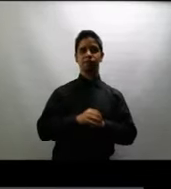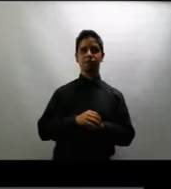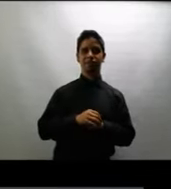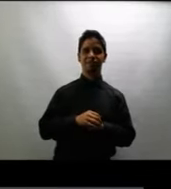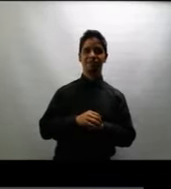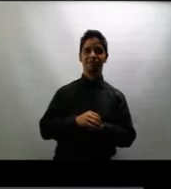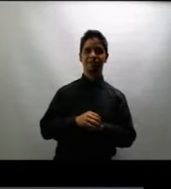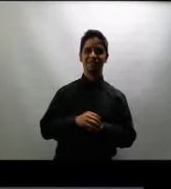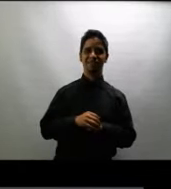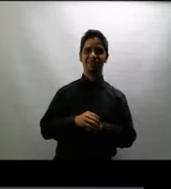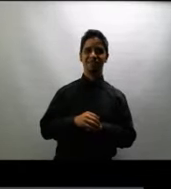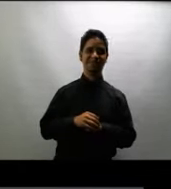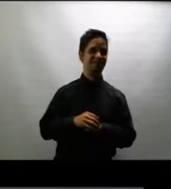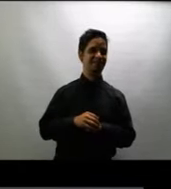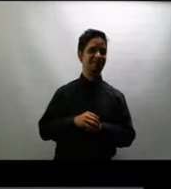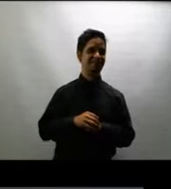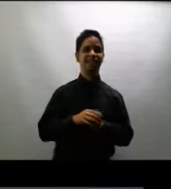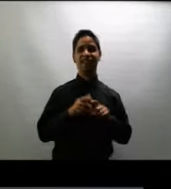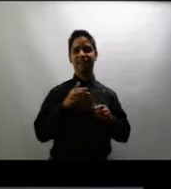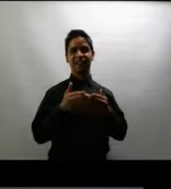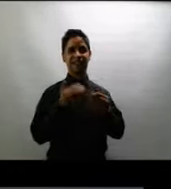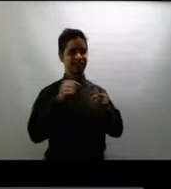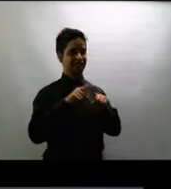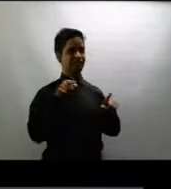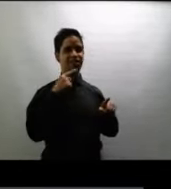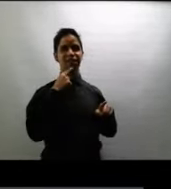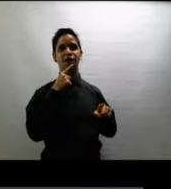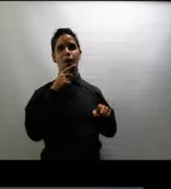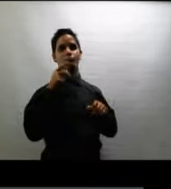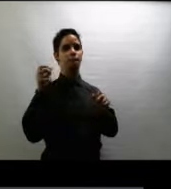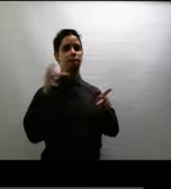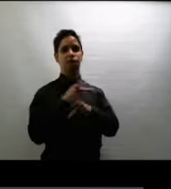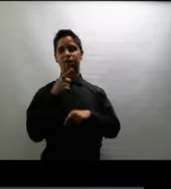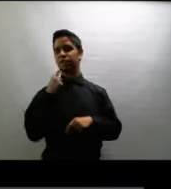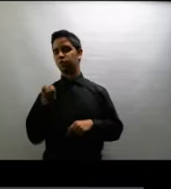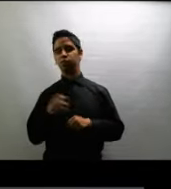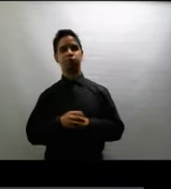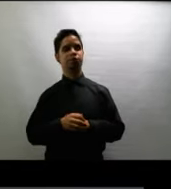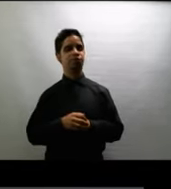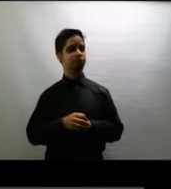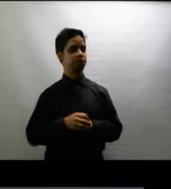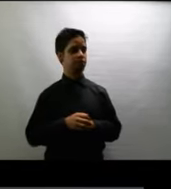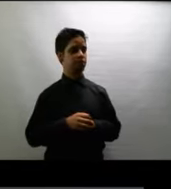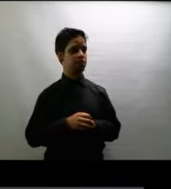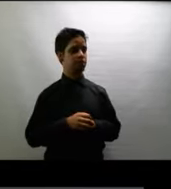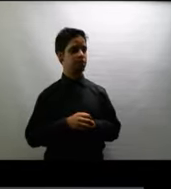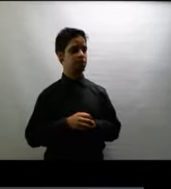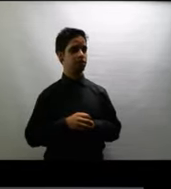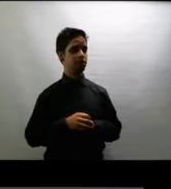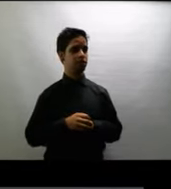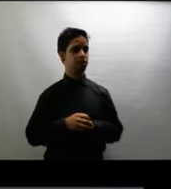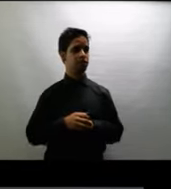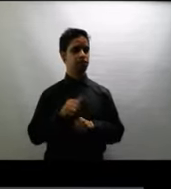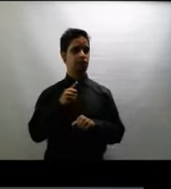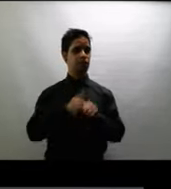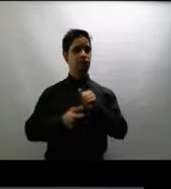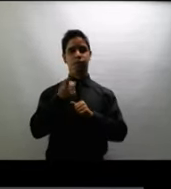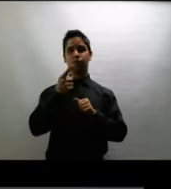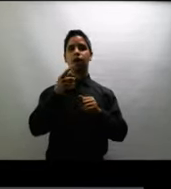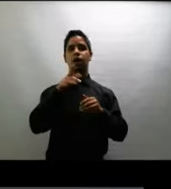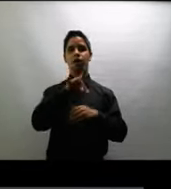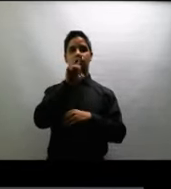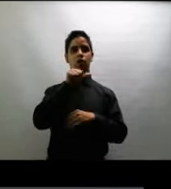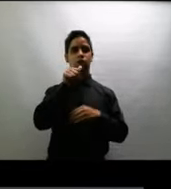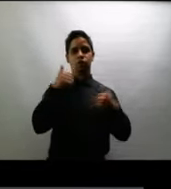también, pero ya la sabiduría yo la tengo. No, Gandhi fue peor. Gandhi le responde: cada uno toma lo que no tiene,